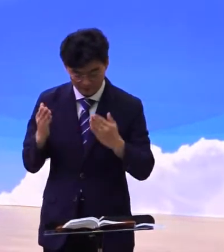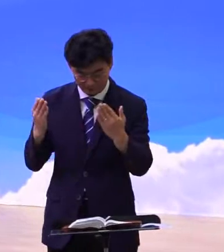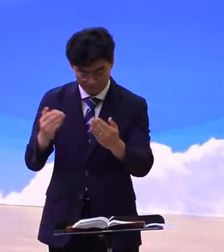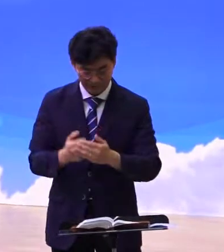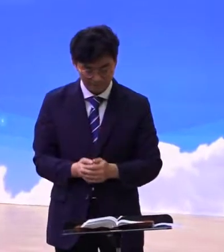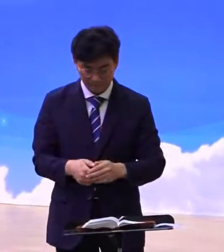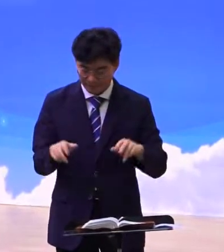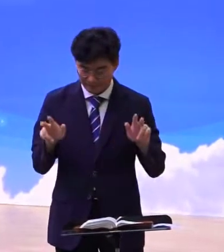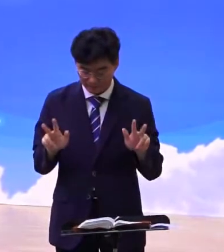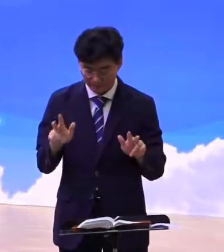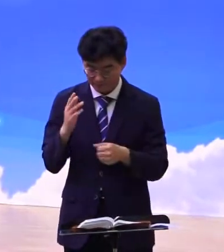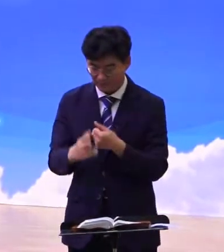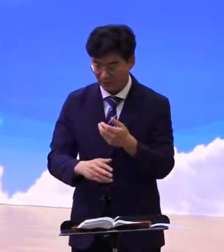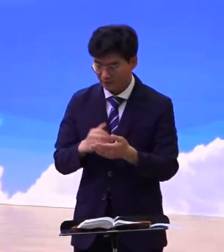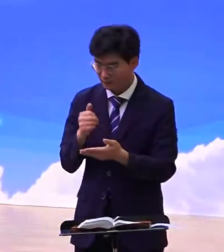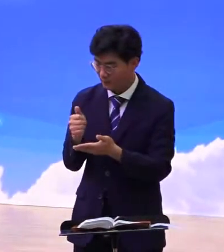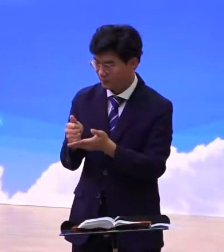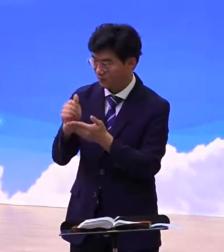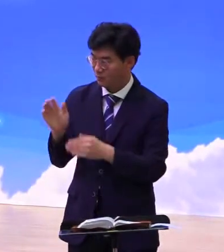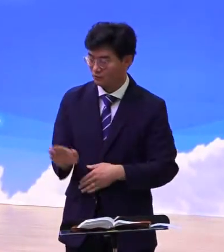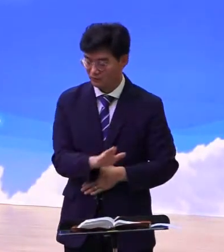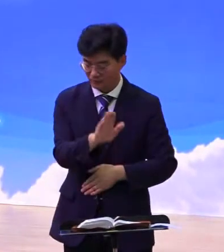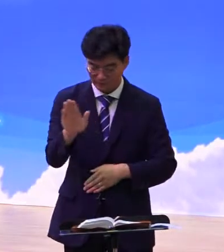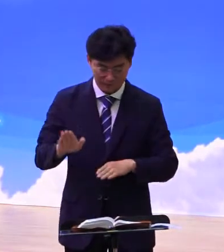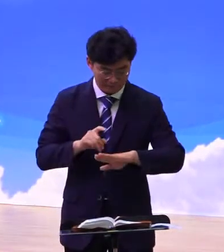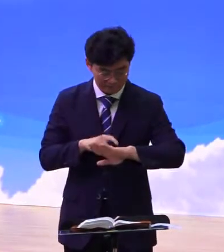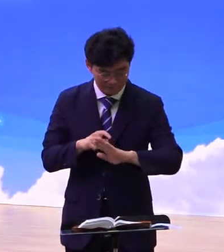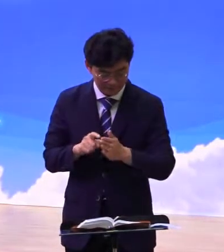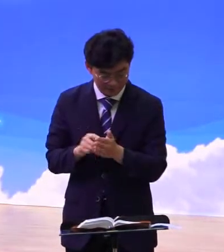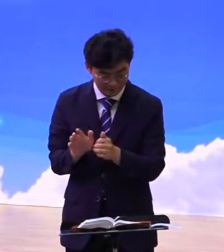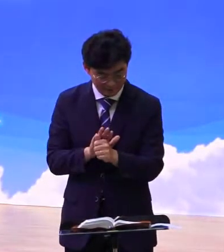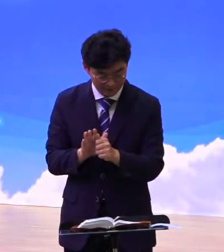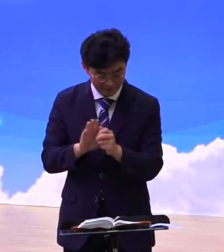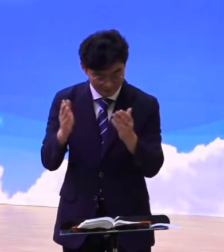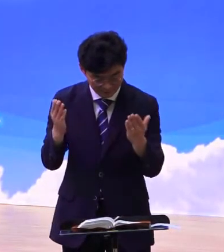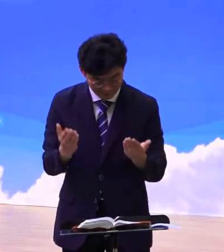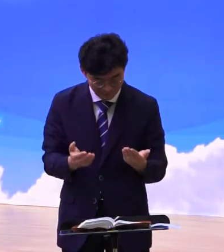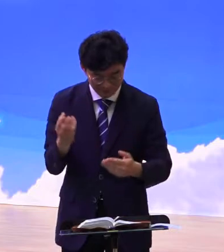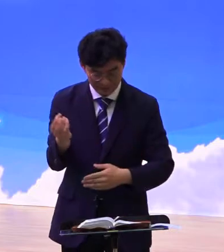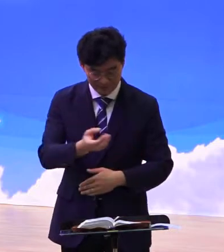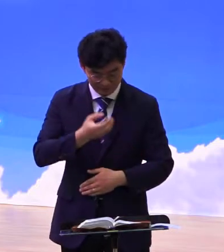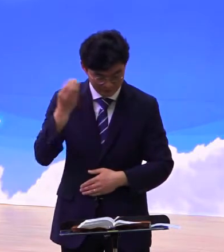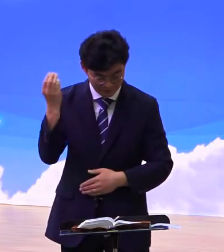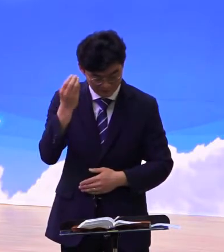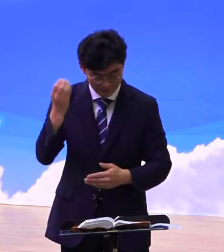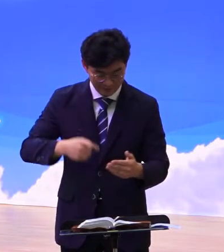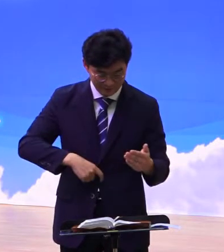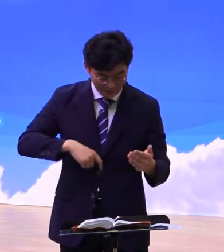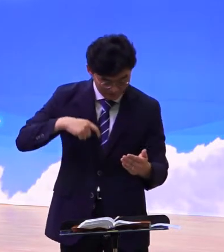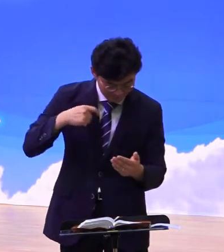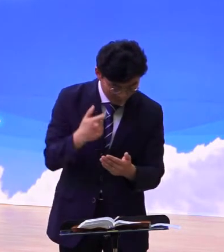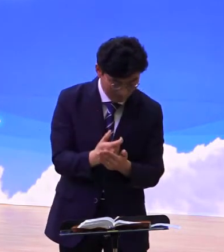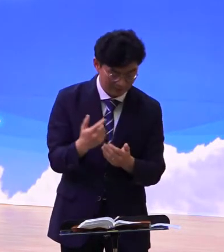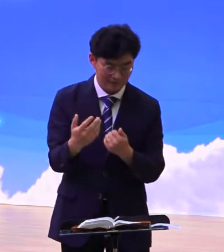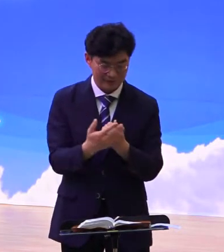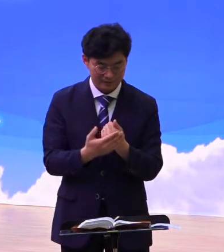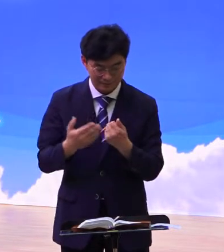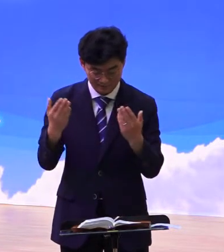우리의 마음을 어루만져 주시고 성령의 감동으로 은혜 받는 귀한 예배가 되게 하여